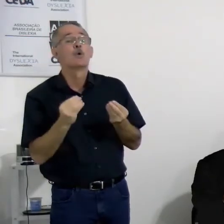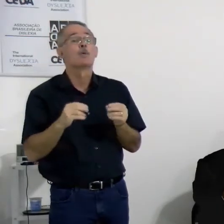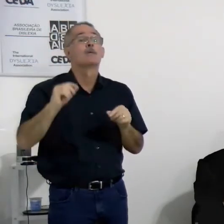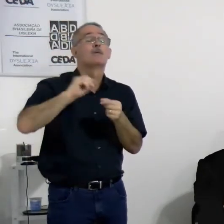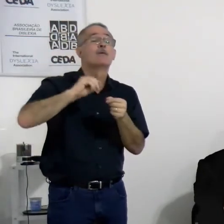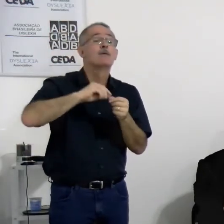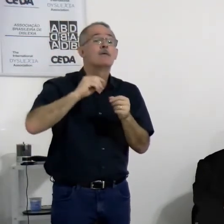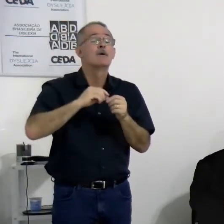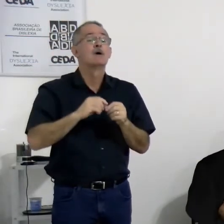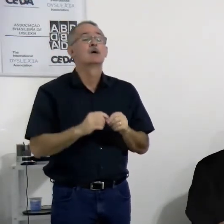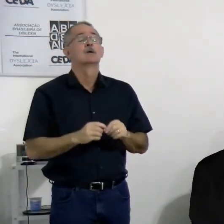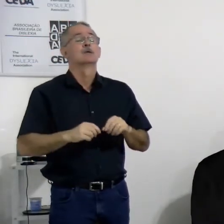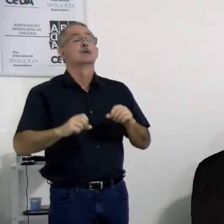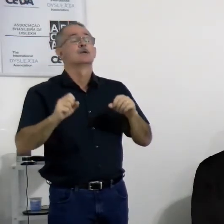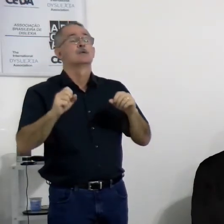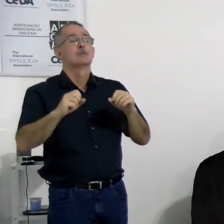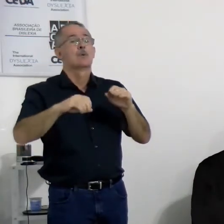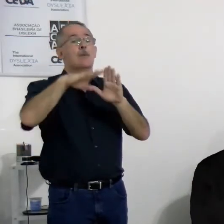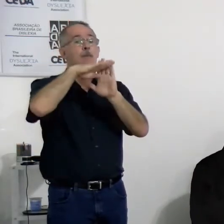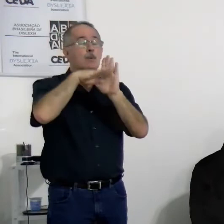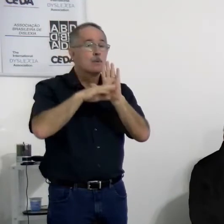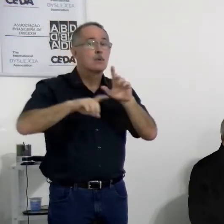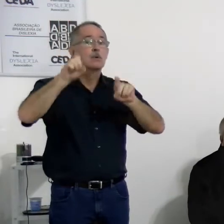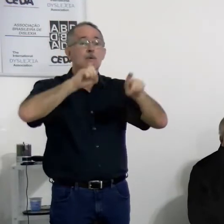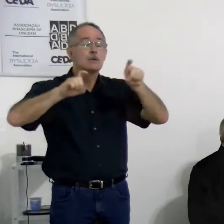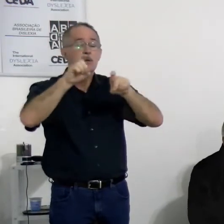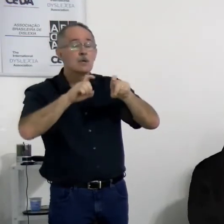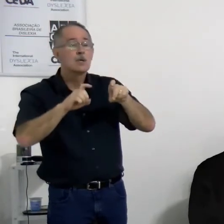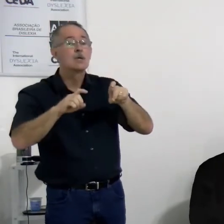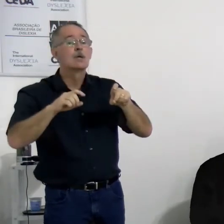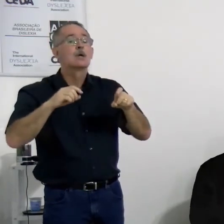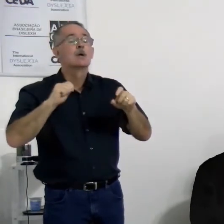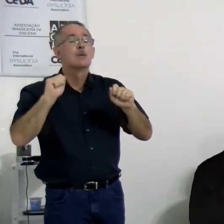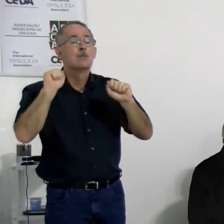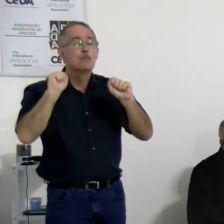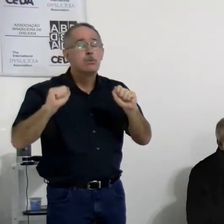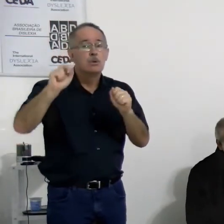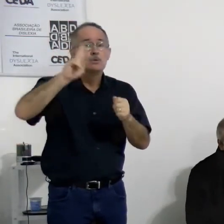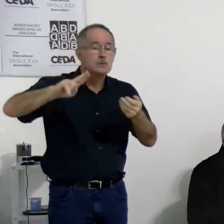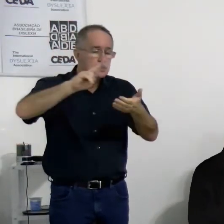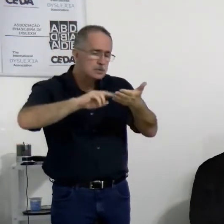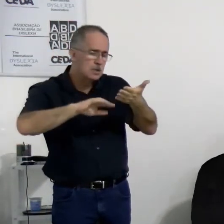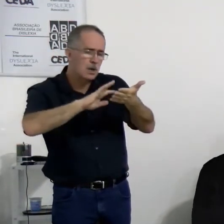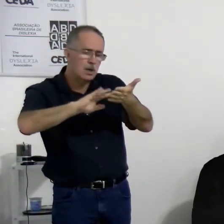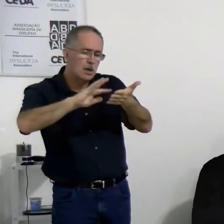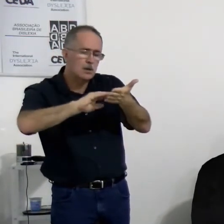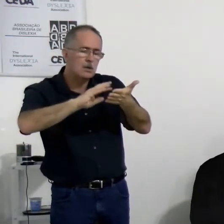triagem que funciona em iPads, né? Para identificar essas crianças em risco.